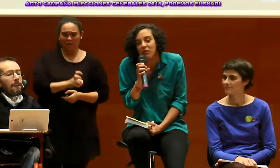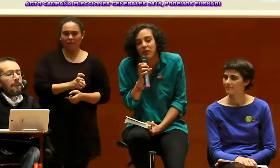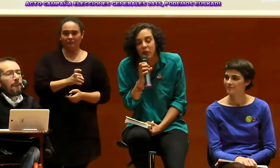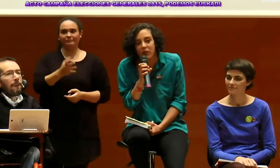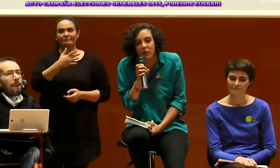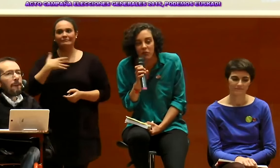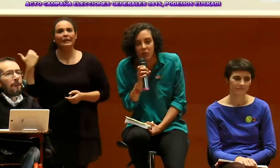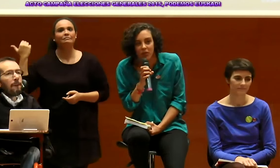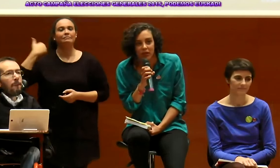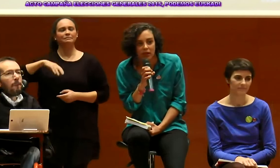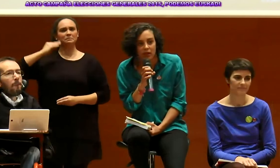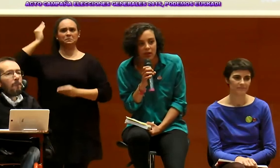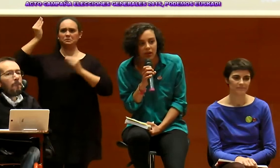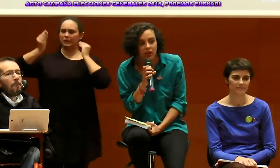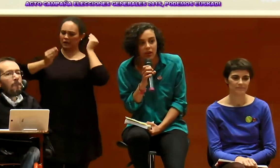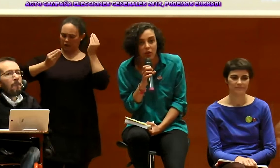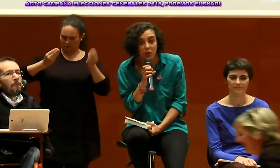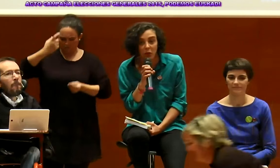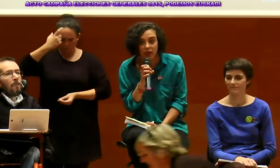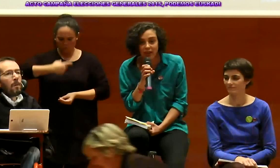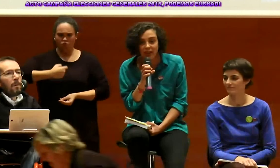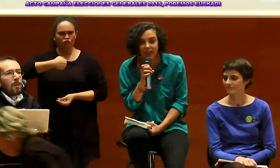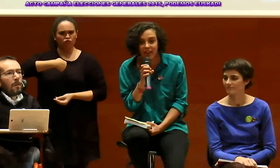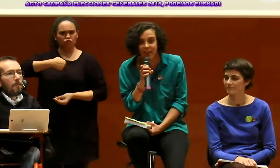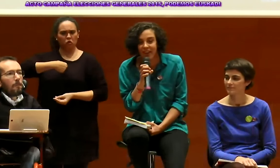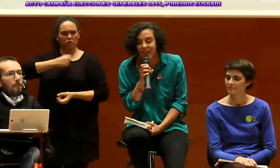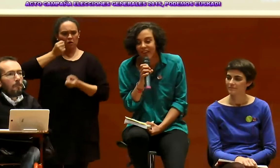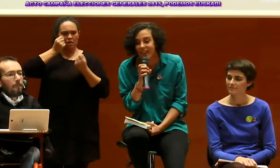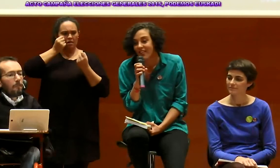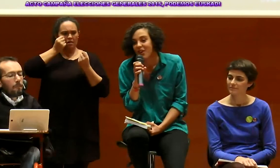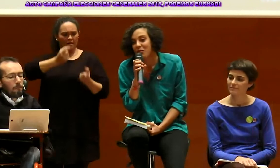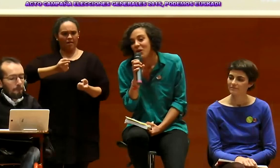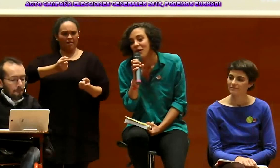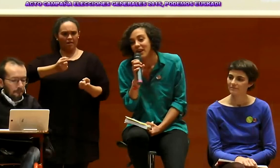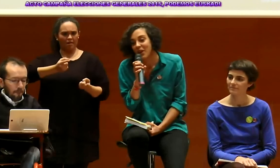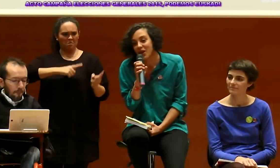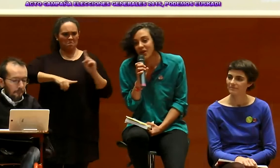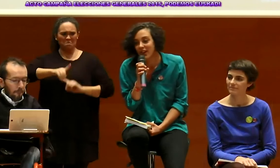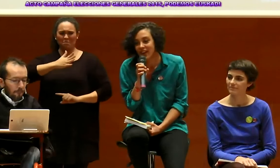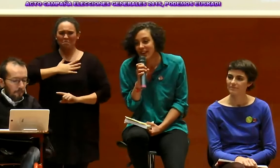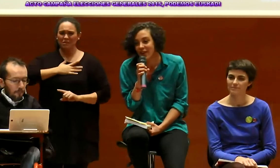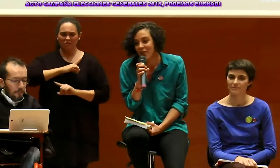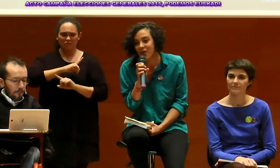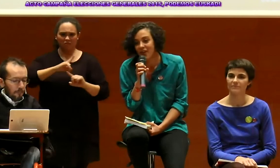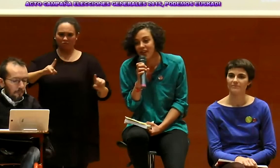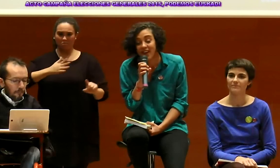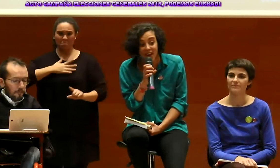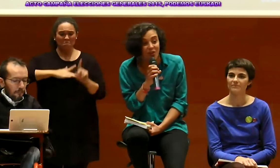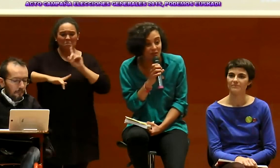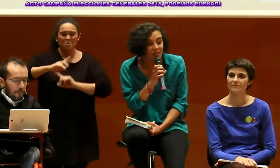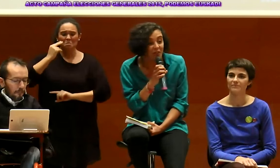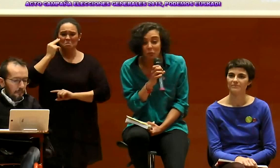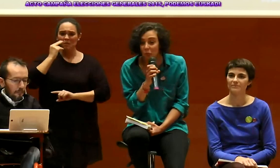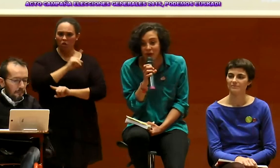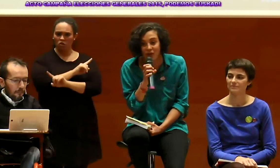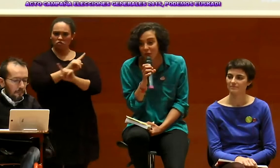vez, de repente me puse a pensar y me di cuenta de que ese no era el problema, de que no era yo la que tenía miedo. Eran ellos